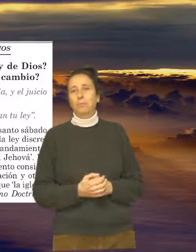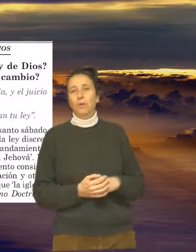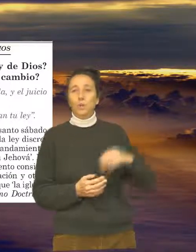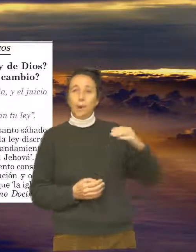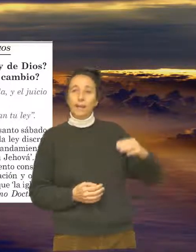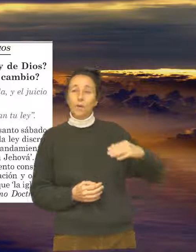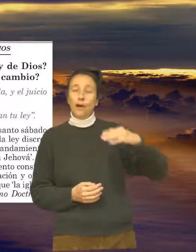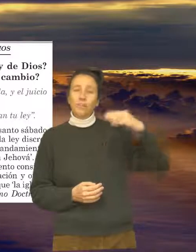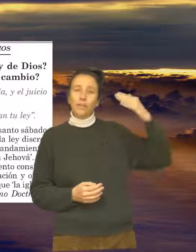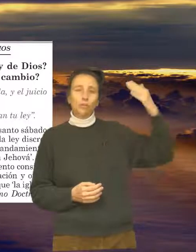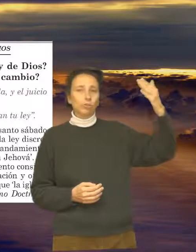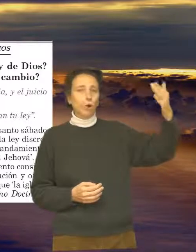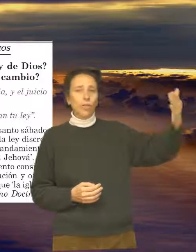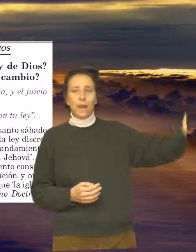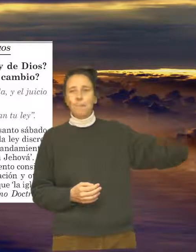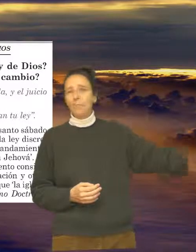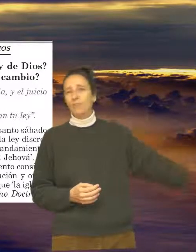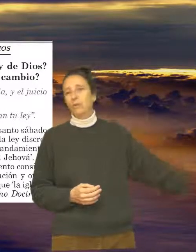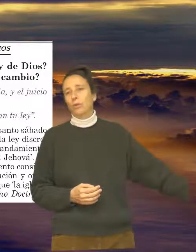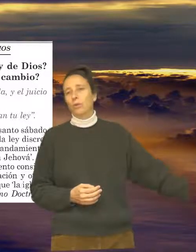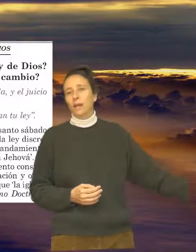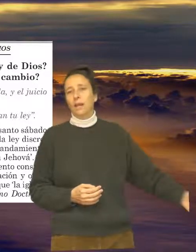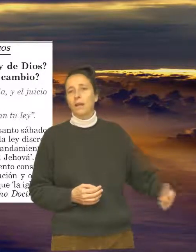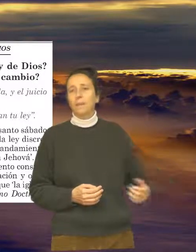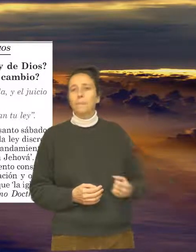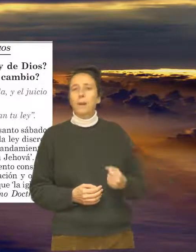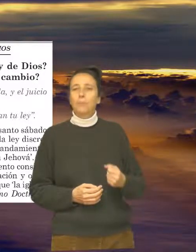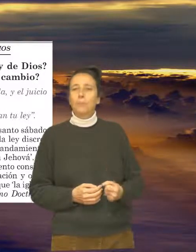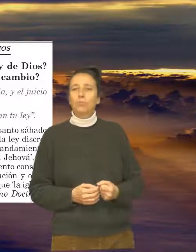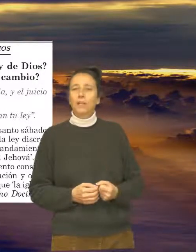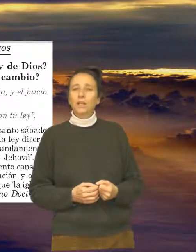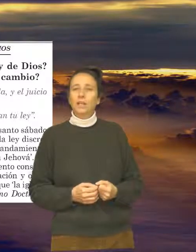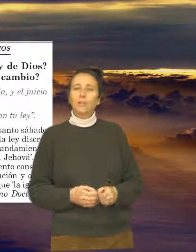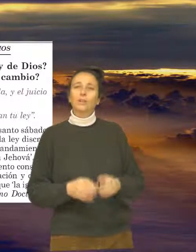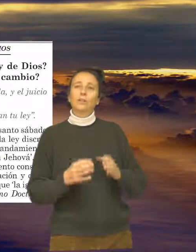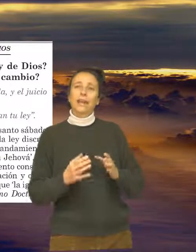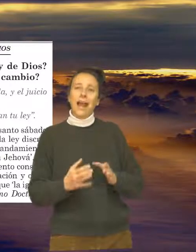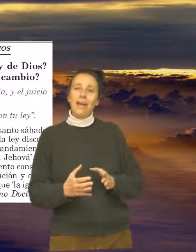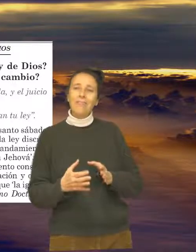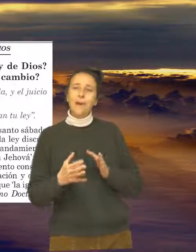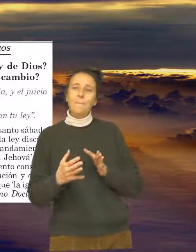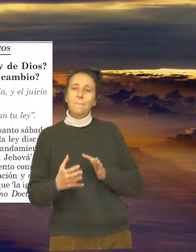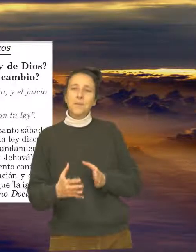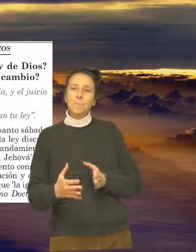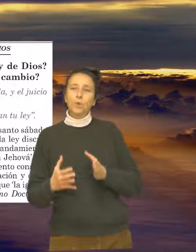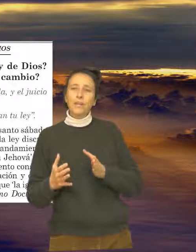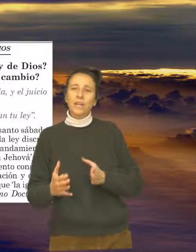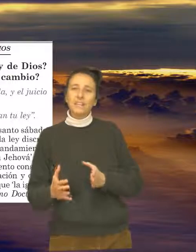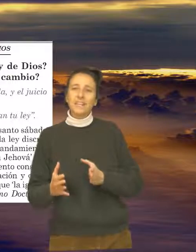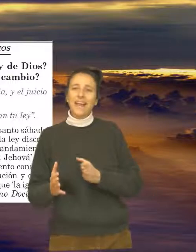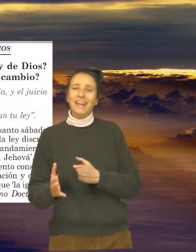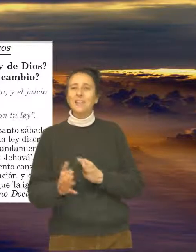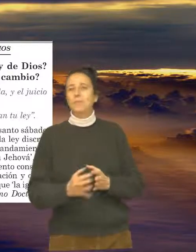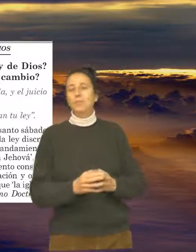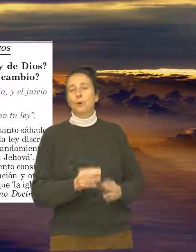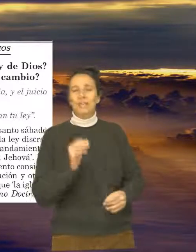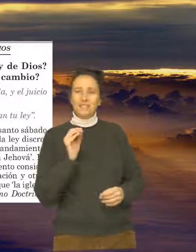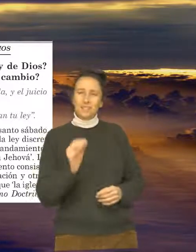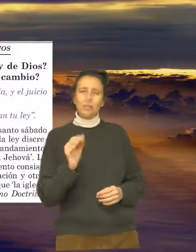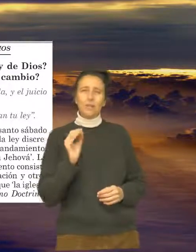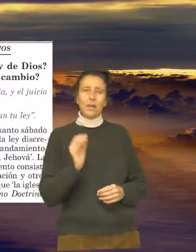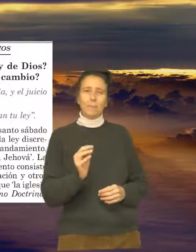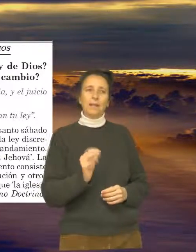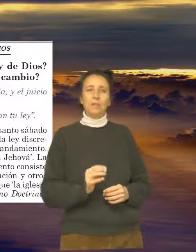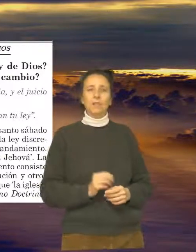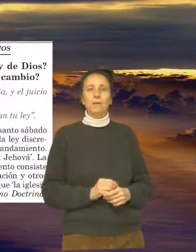tomar posición. Igual que lo hacen toda la población mundial, también lo tiene que hacer cada miembro de iglesia individual.